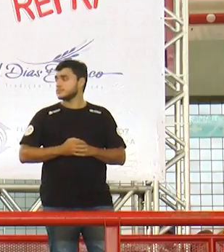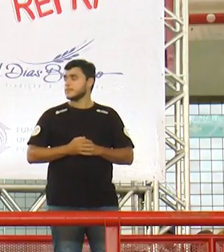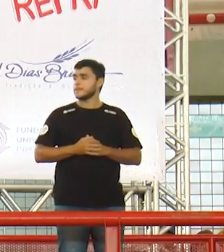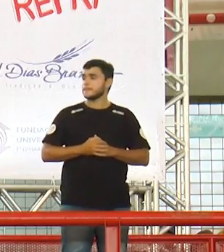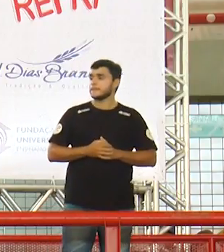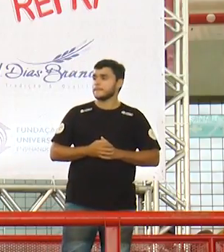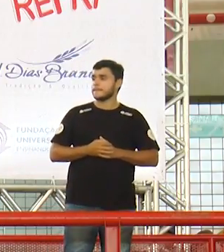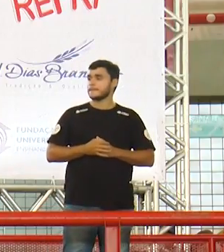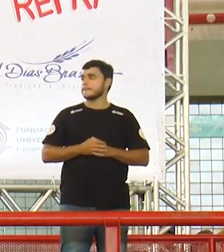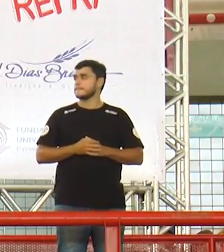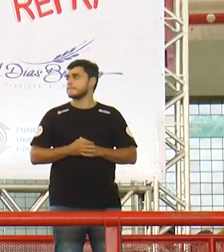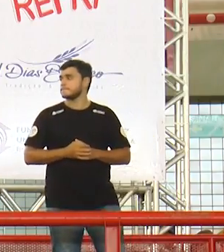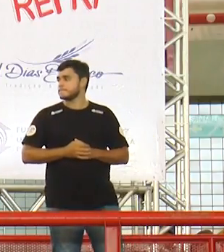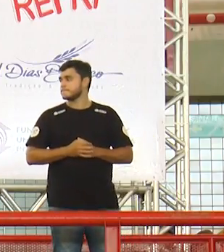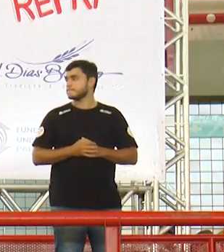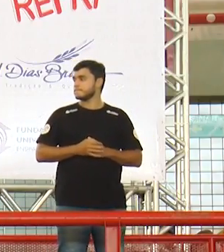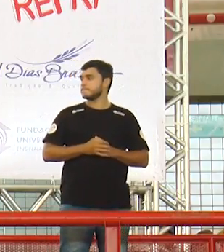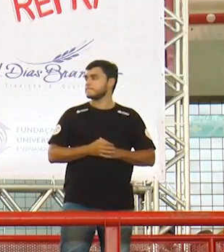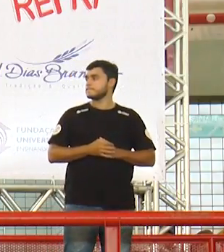ó. Professora,